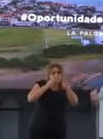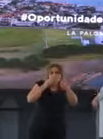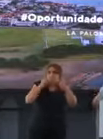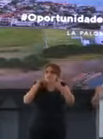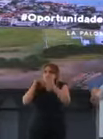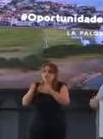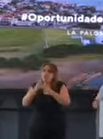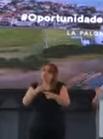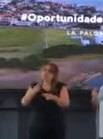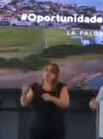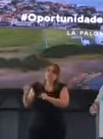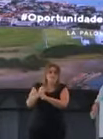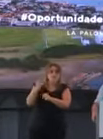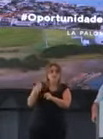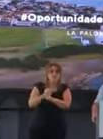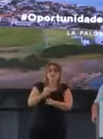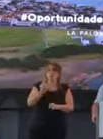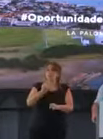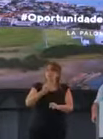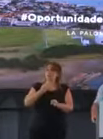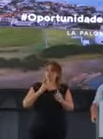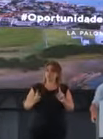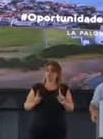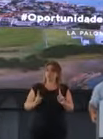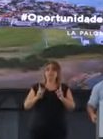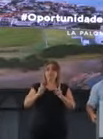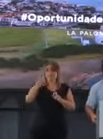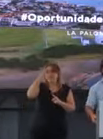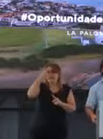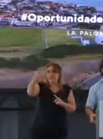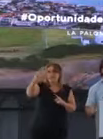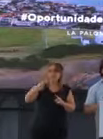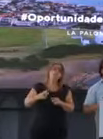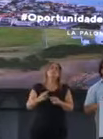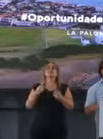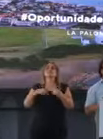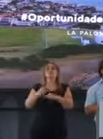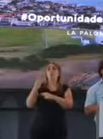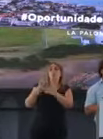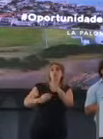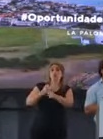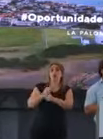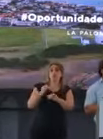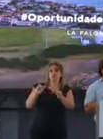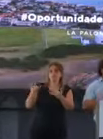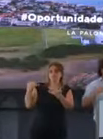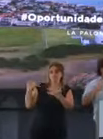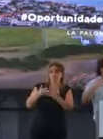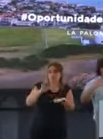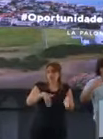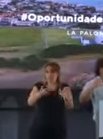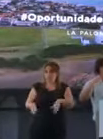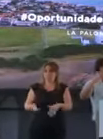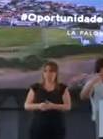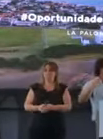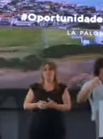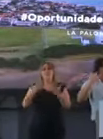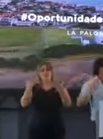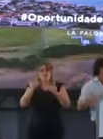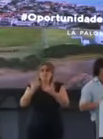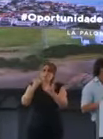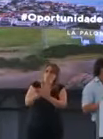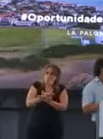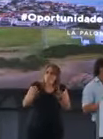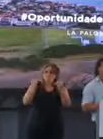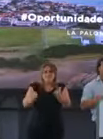Y esa ha sido una dedicación de políticos y de técnicos en estos 4 años. Obviamente que ahora hace erupción, ahora